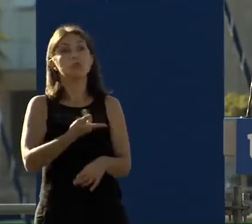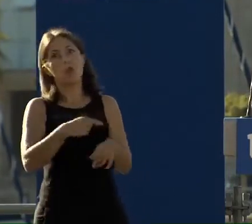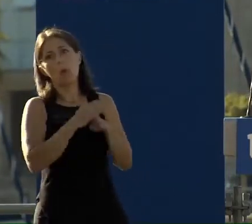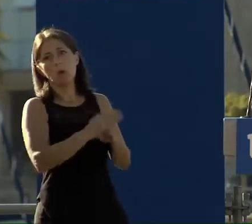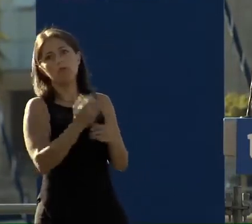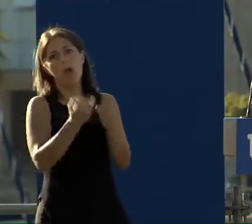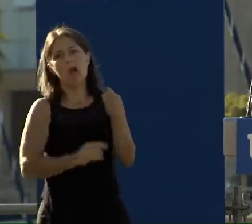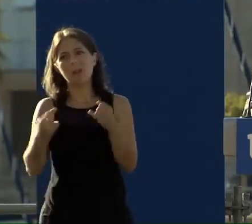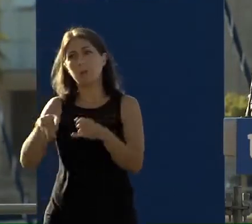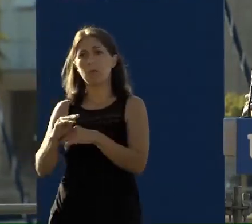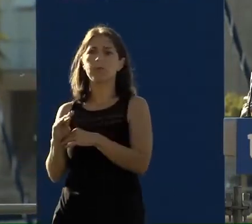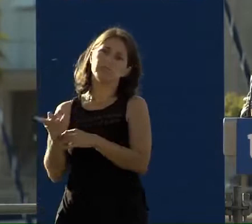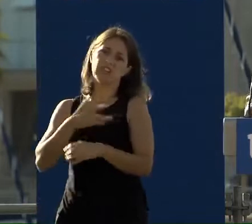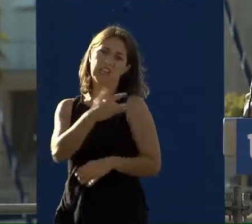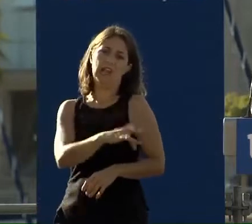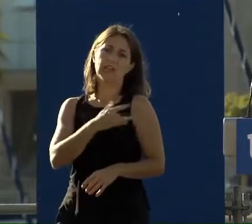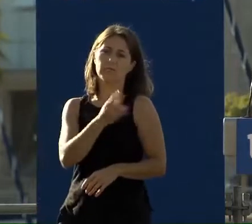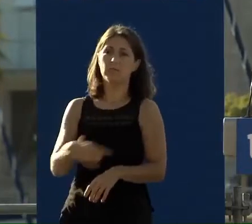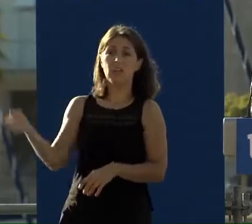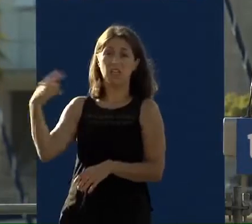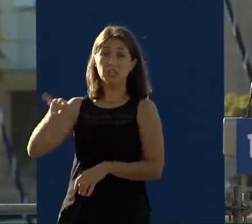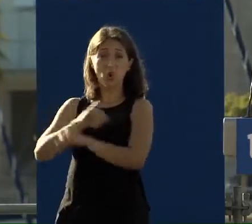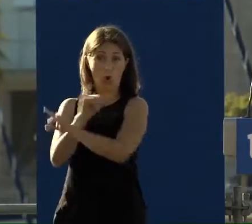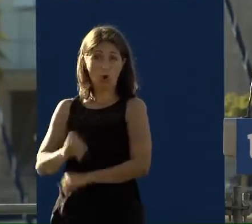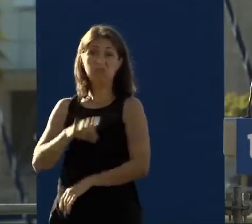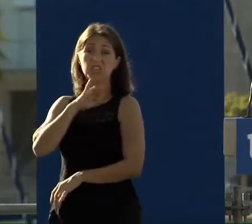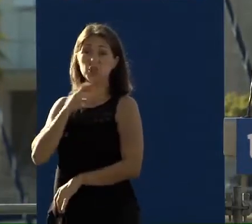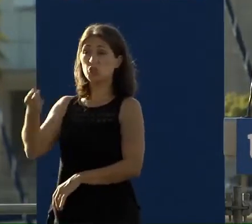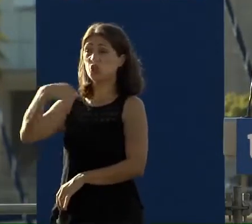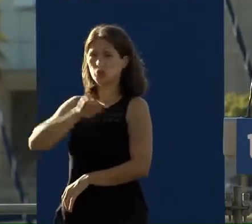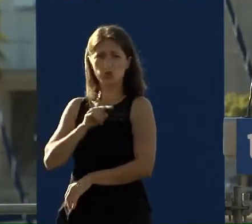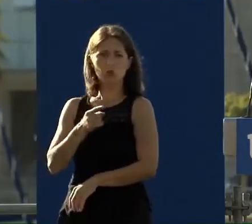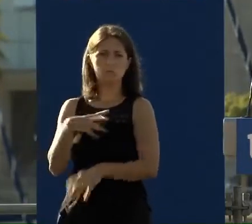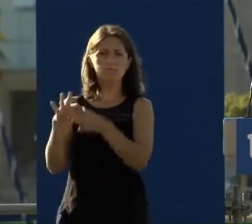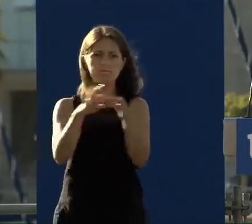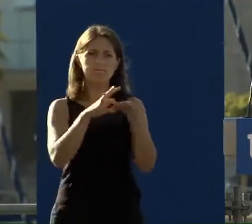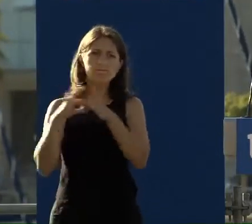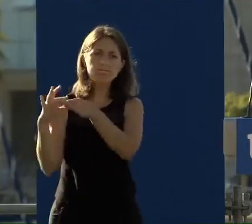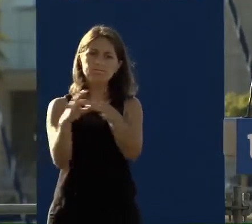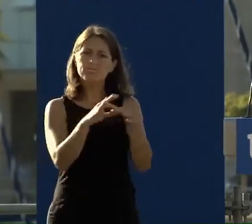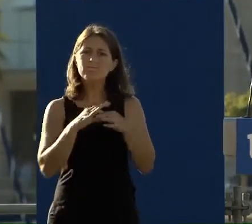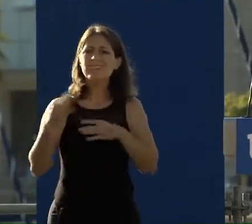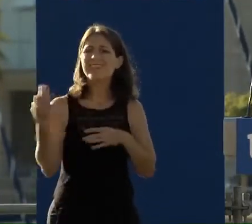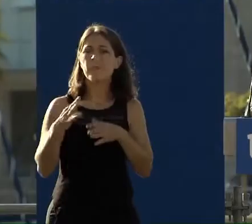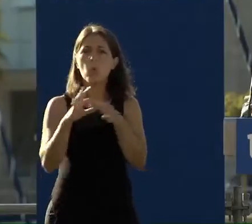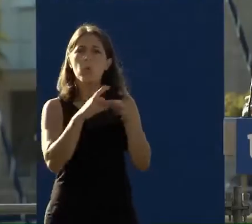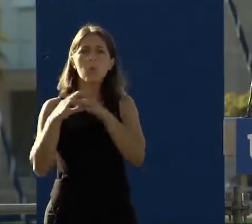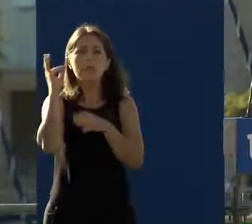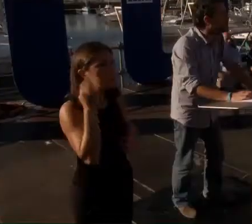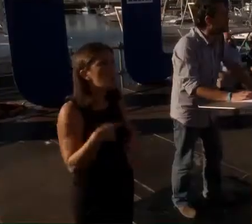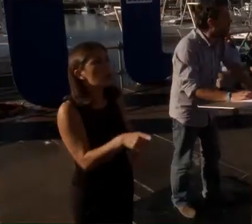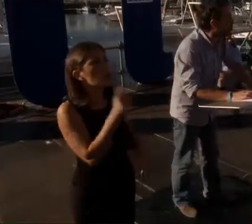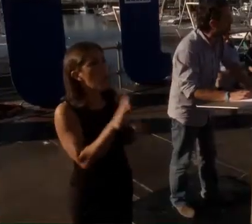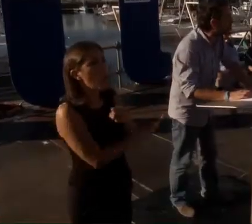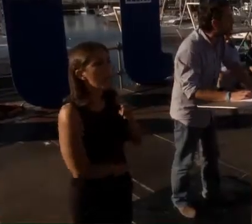vivir do seu refugallo, aqueles están contentos. Nós temos que estar unidos e unidas pola decencia,